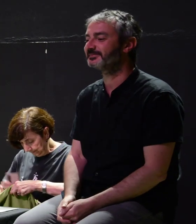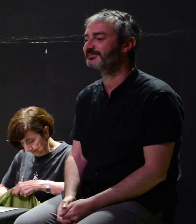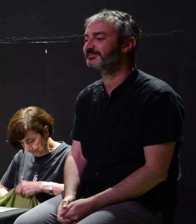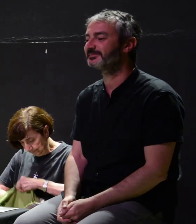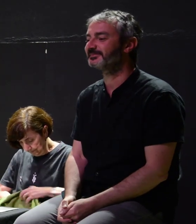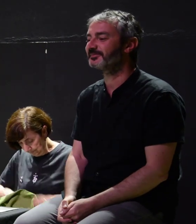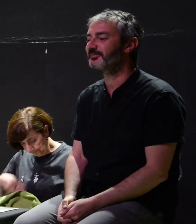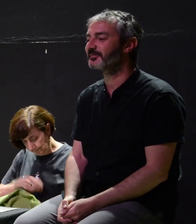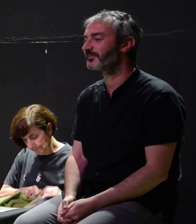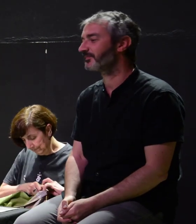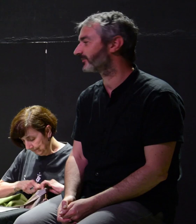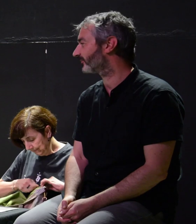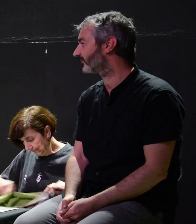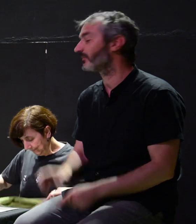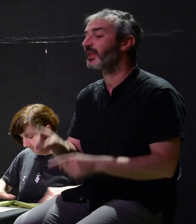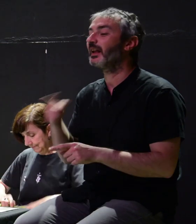Allò del meu fill, sí.